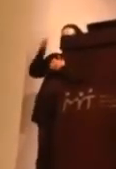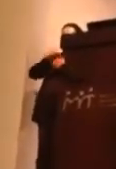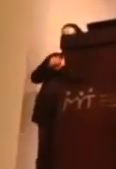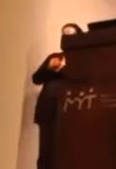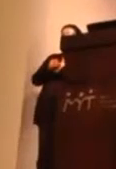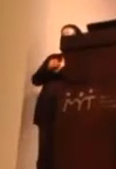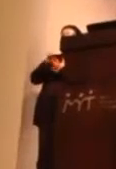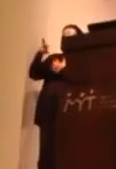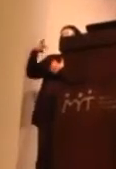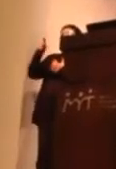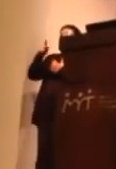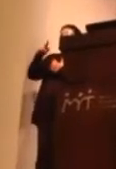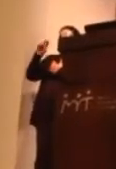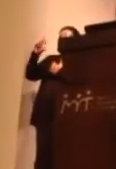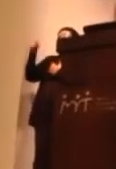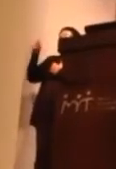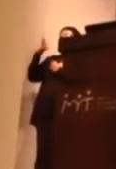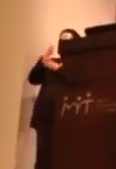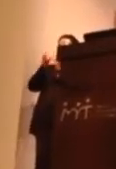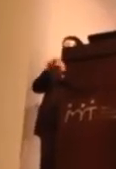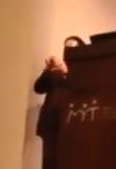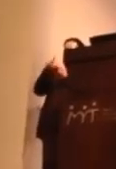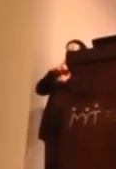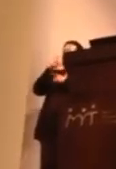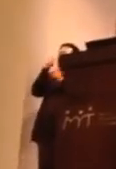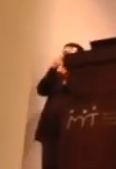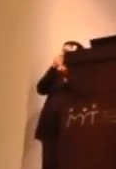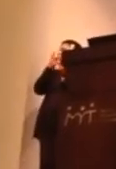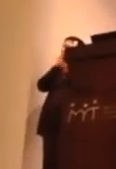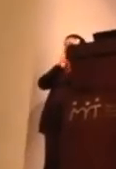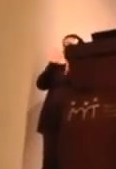atento, pero para otras cosas es muy desatento.